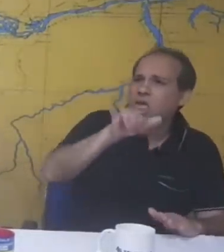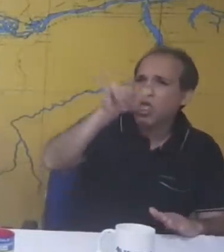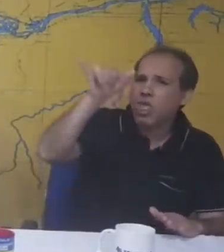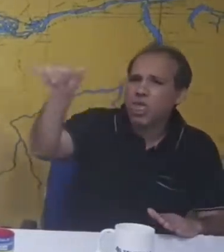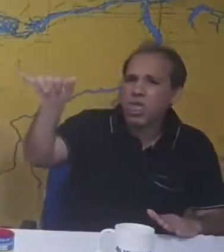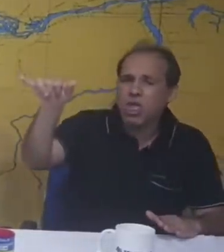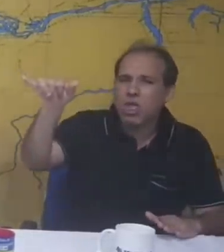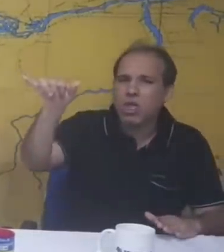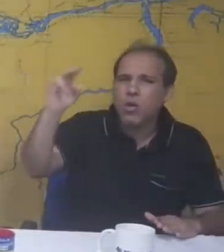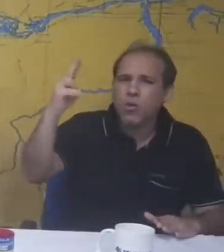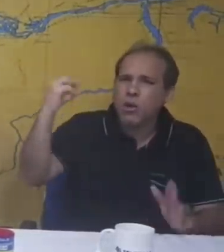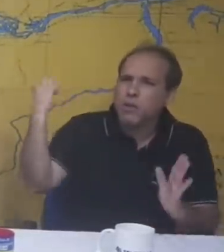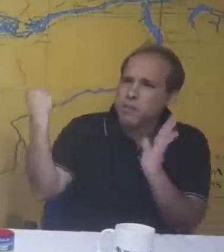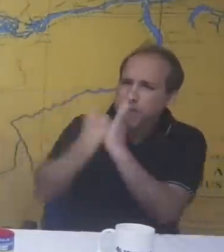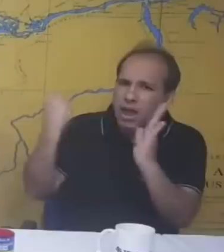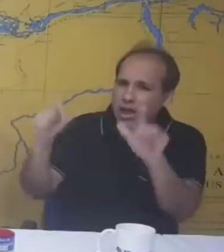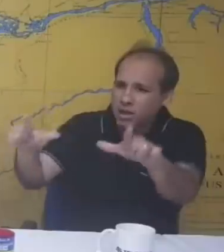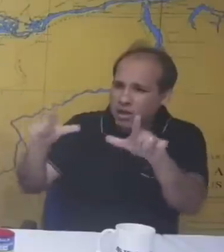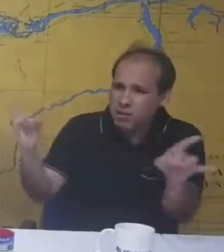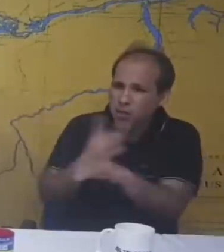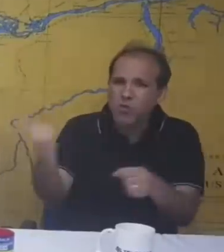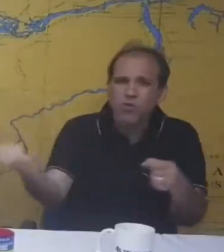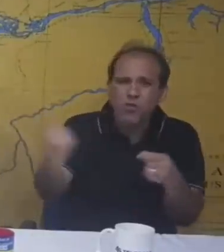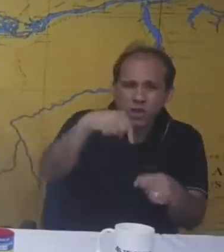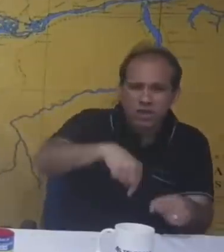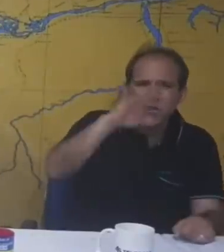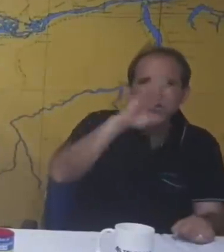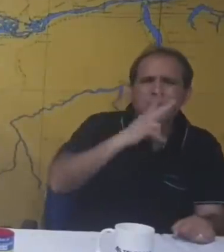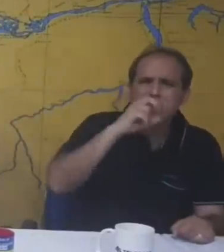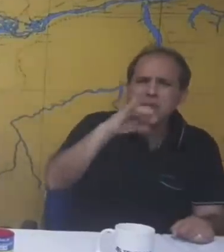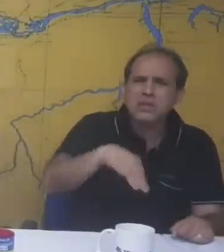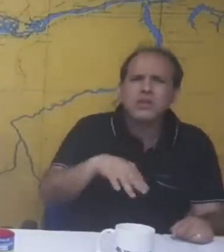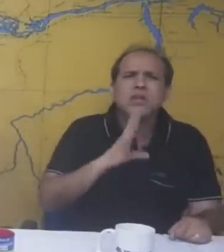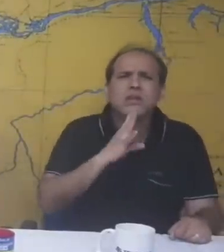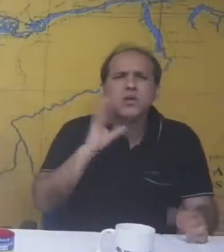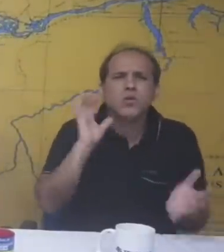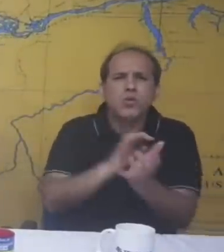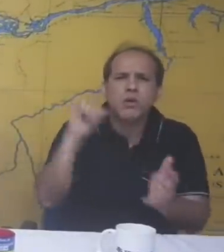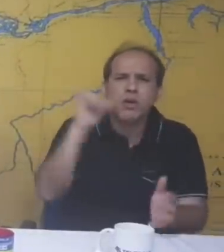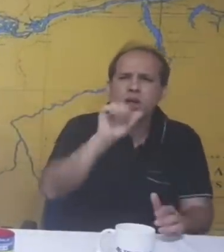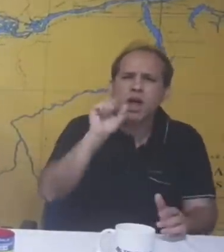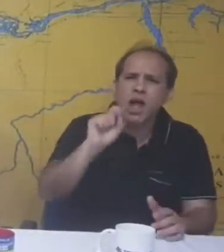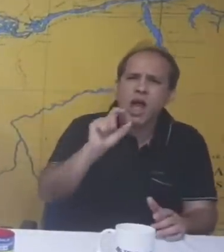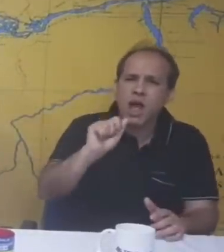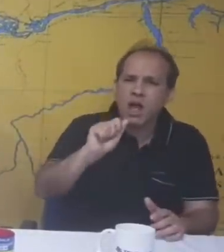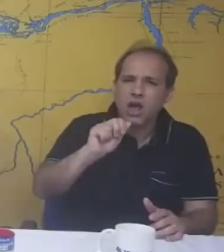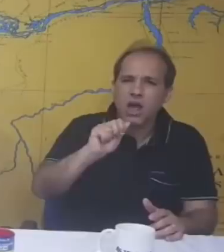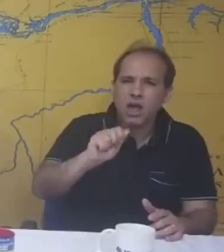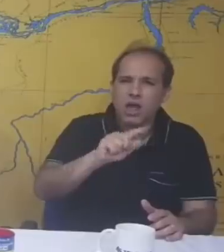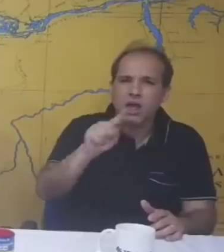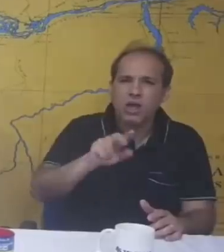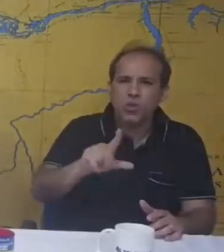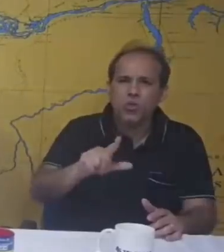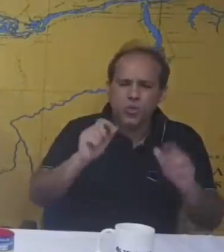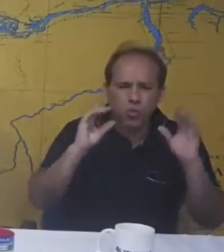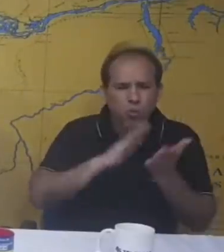cá. Sim, é verdade isso, né? Parece que, eu não sei se, acho que a Azul gasta quase 50 milhões de reais por ano com essa